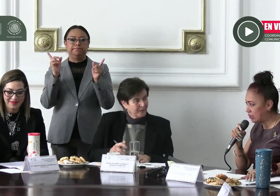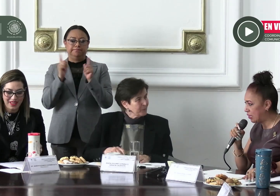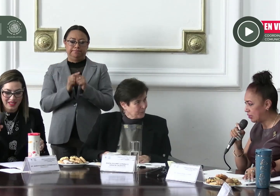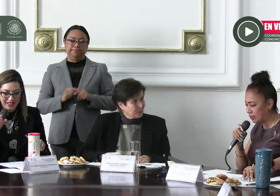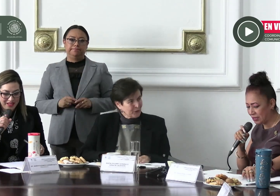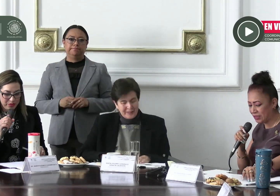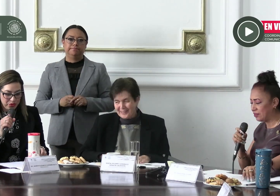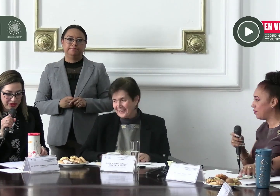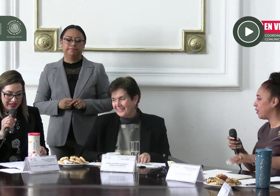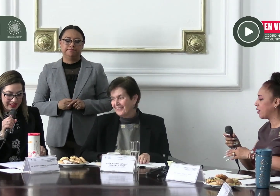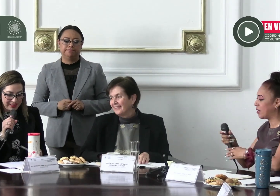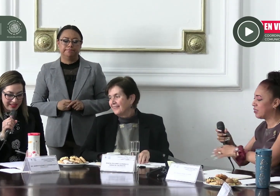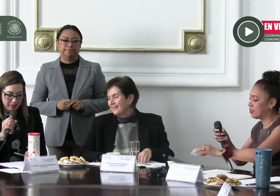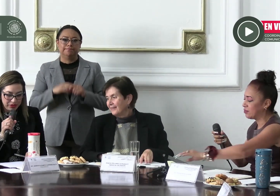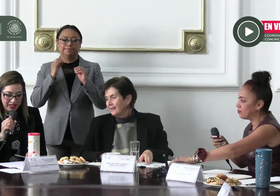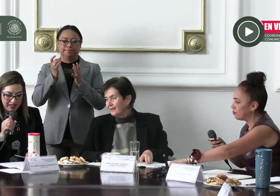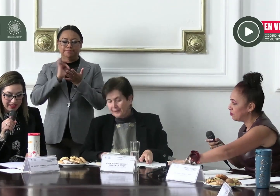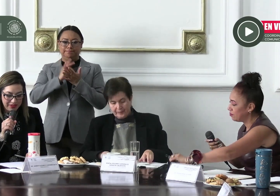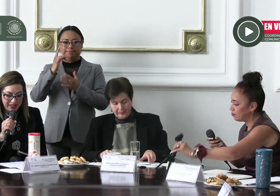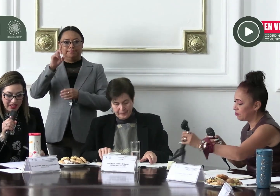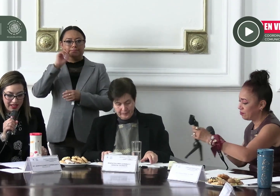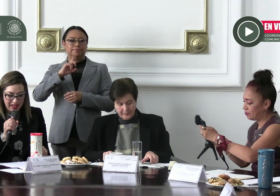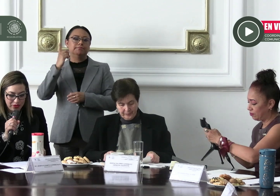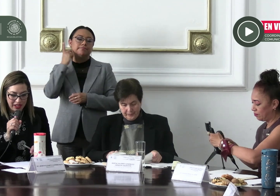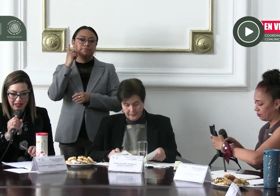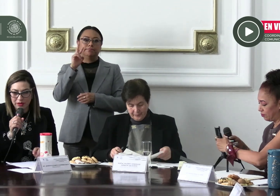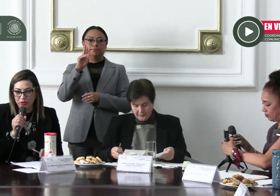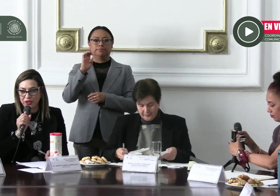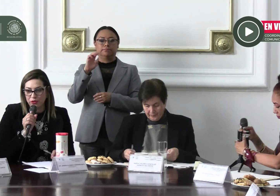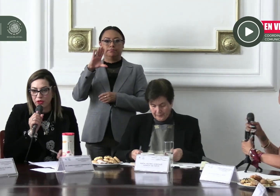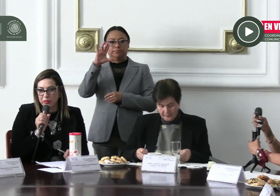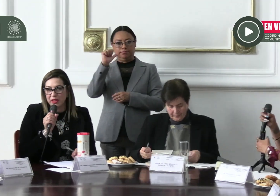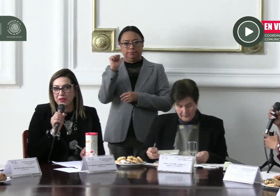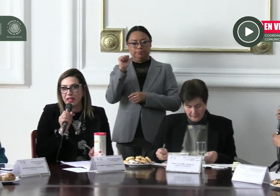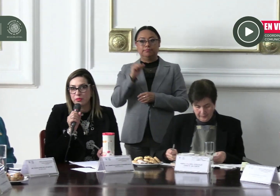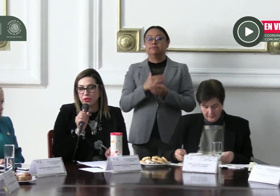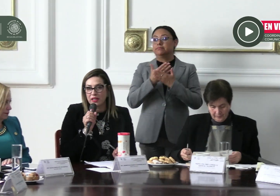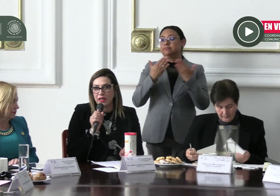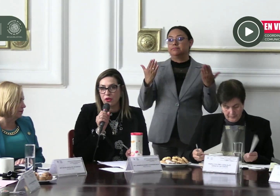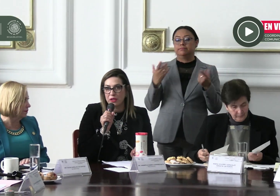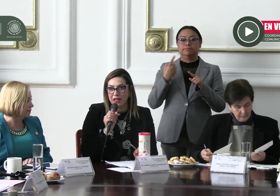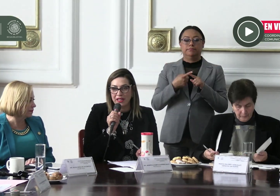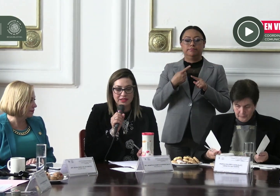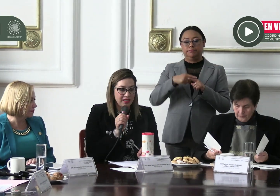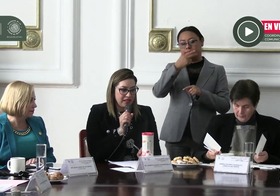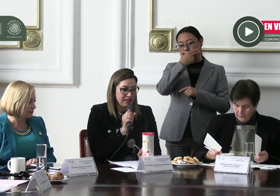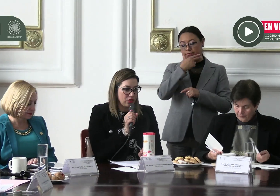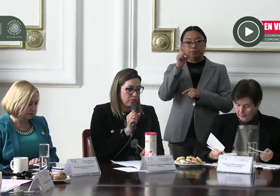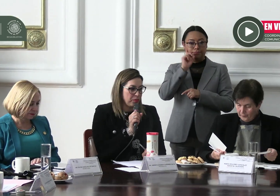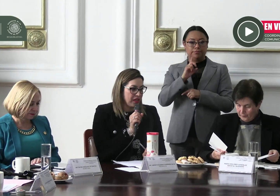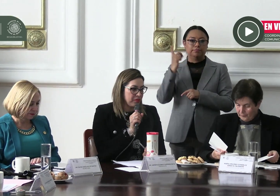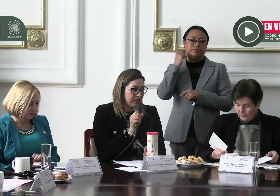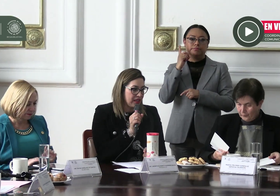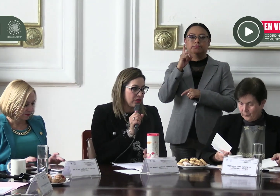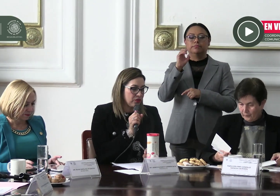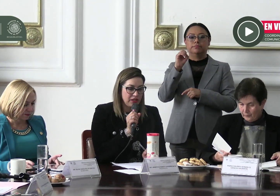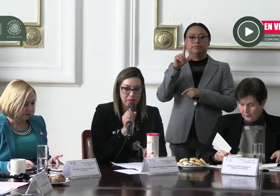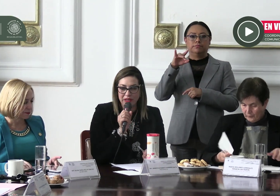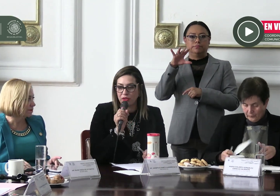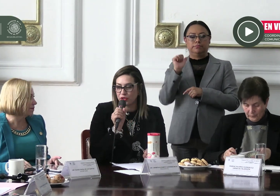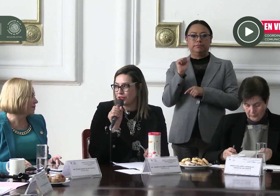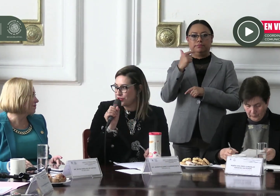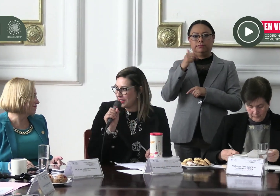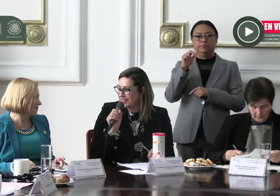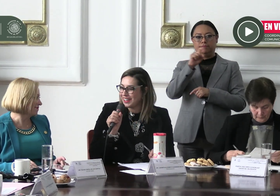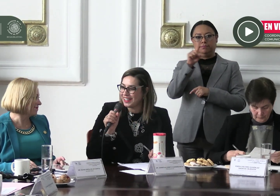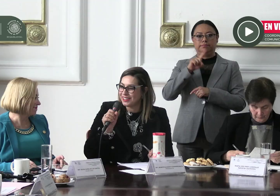diputada presidenta. Secretaria. Muchas gracias, diputada Rebeca. Ahora le damos el uso de la palabra a la diputada Olivia Garza, del Grupo Parlamentario del